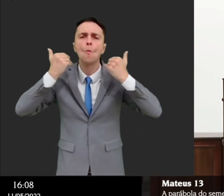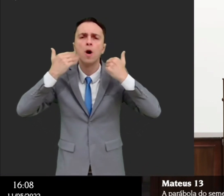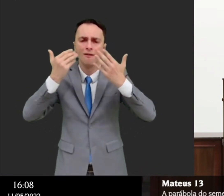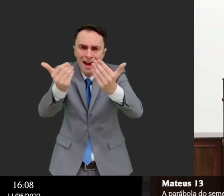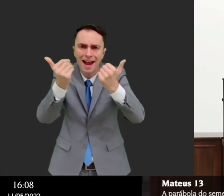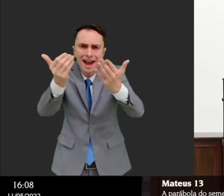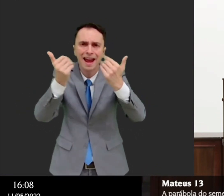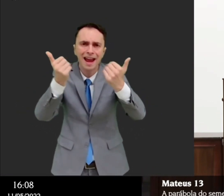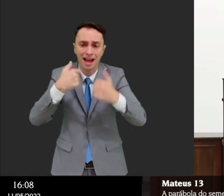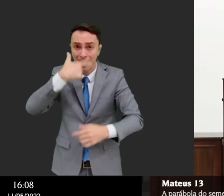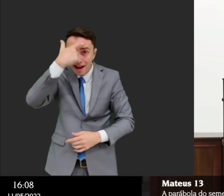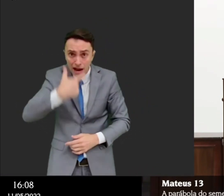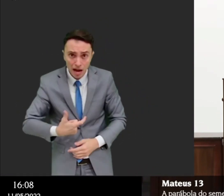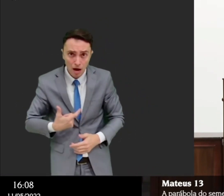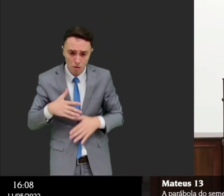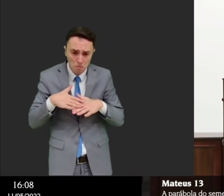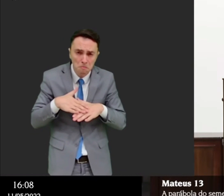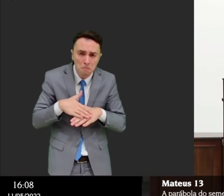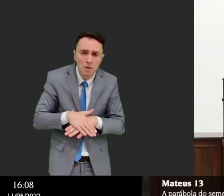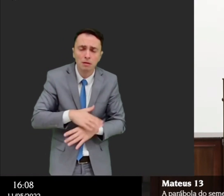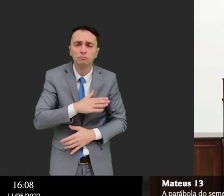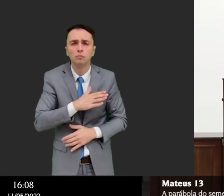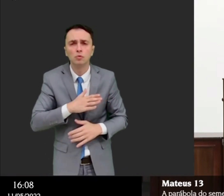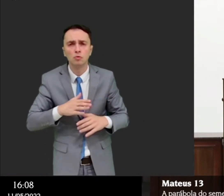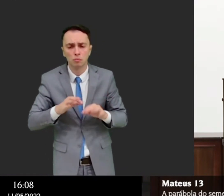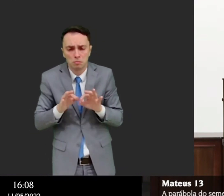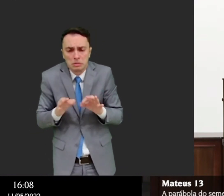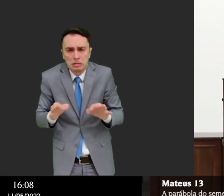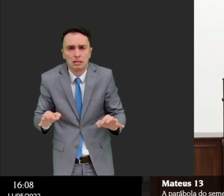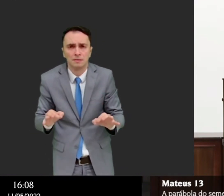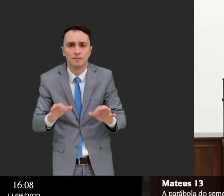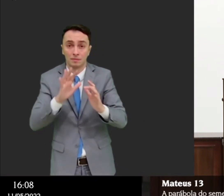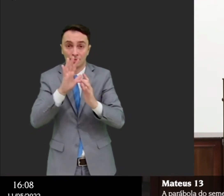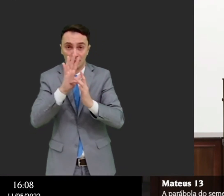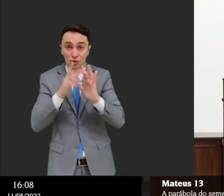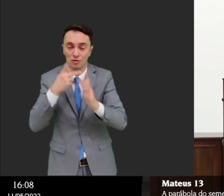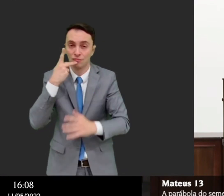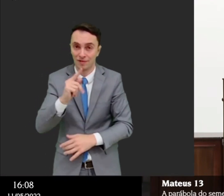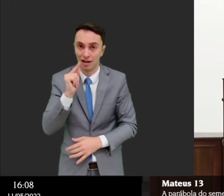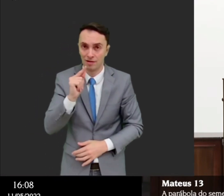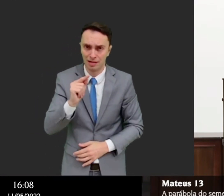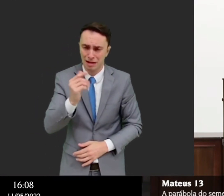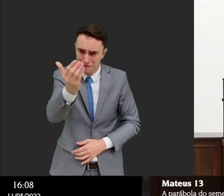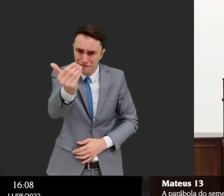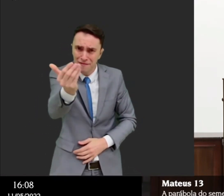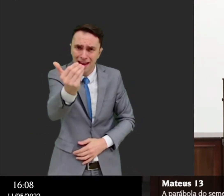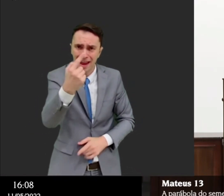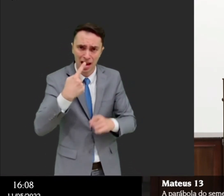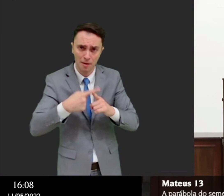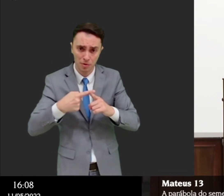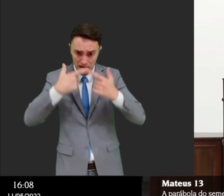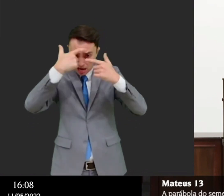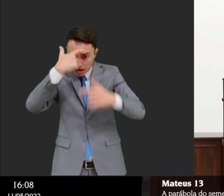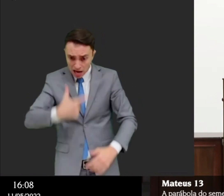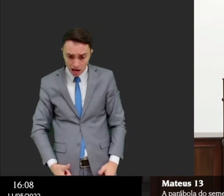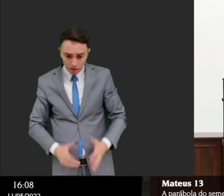sou manso e humilde de coração. E em mim, olha o que Cristo diz, e em mim você vai encontrar morada para a